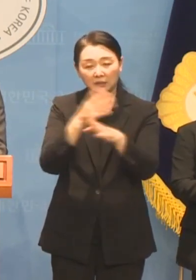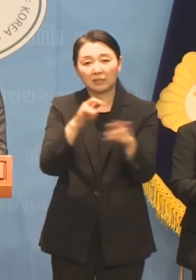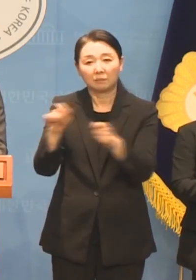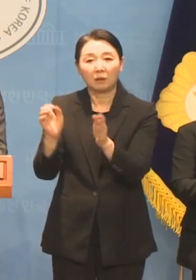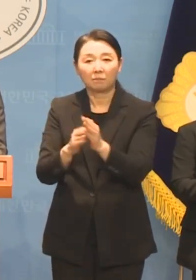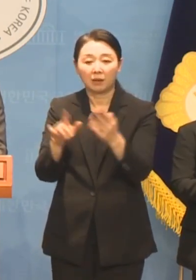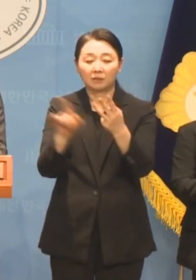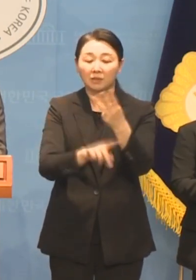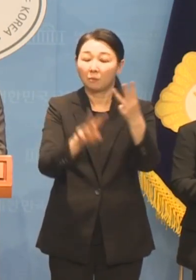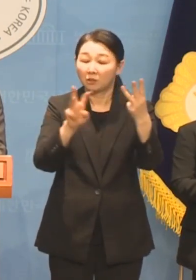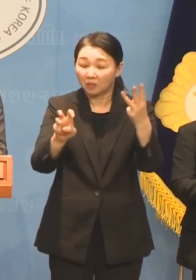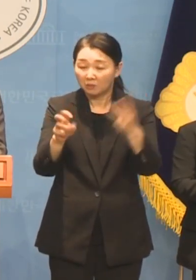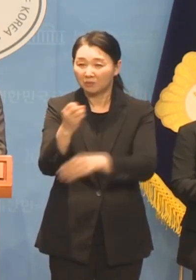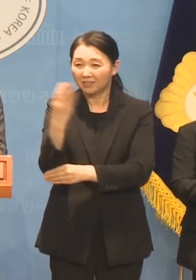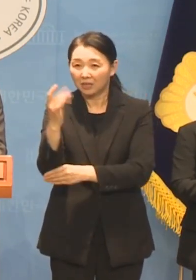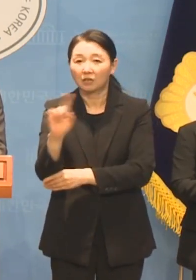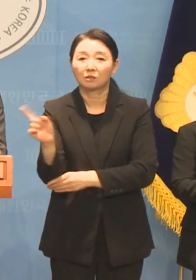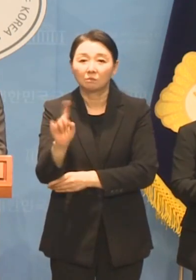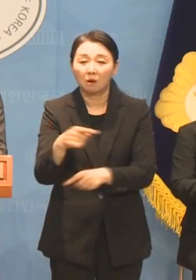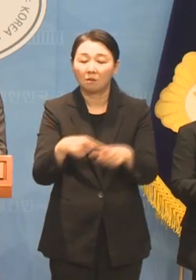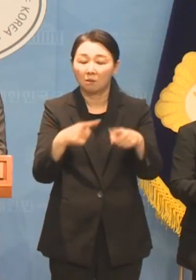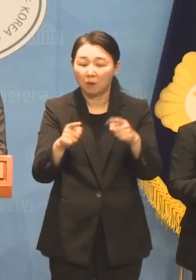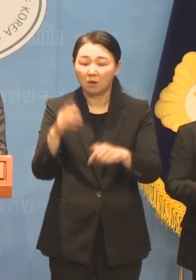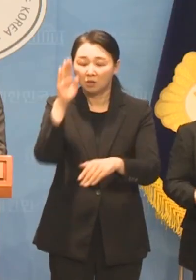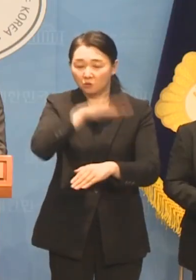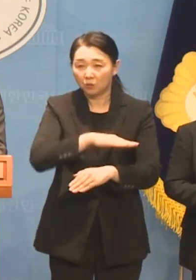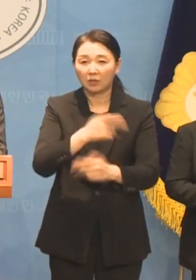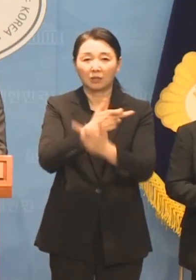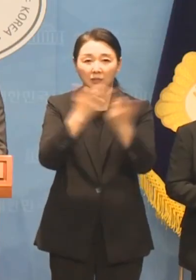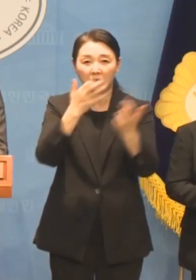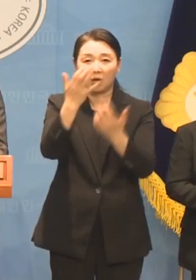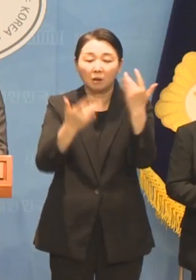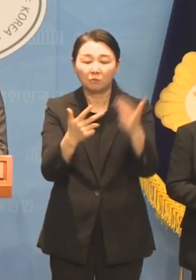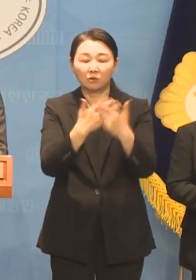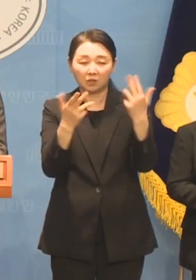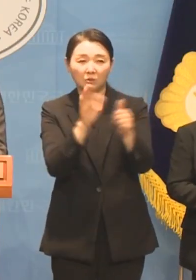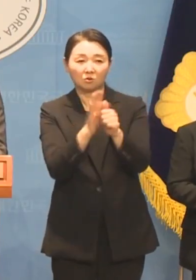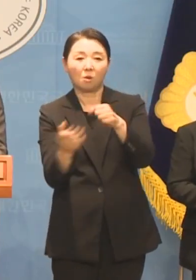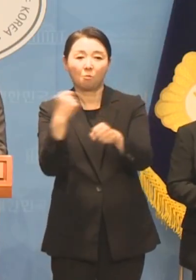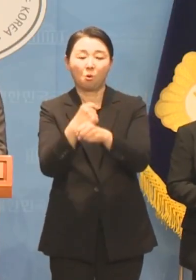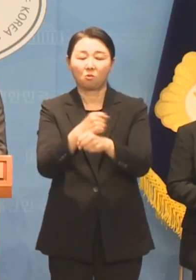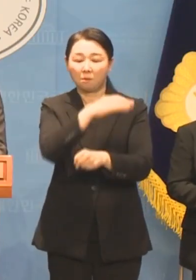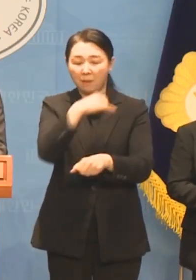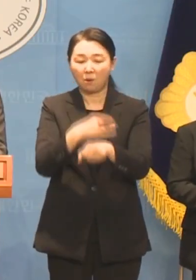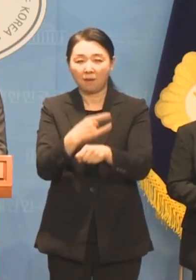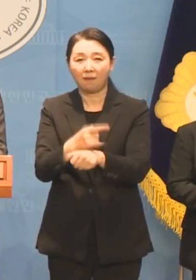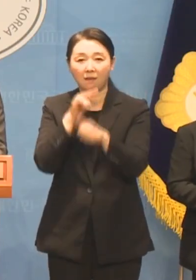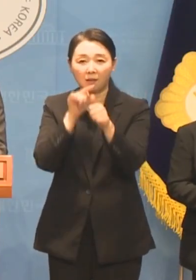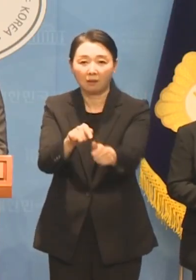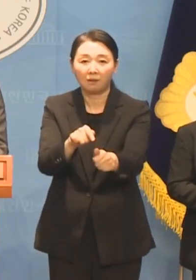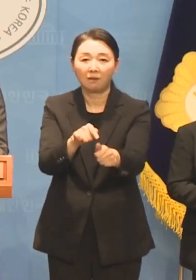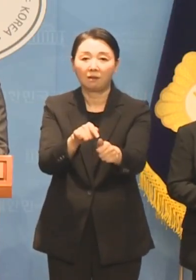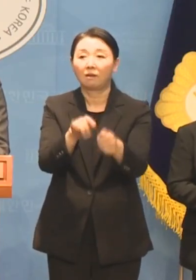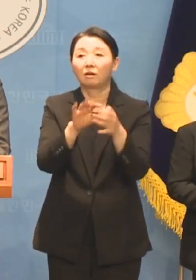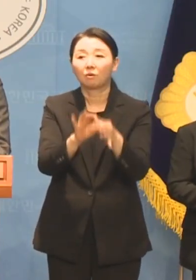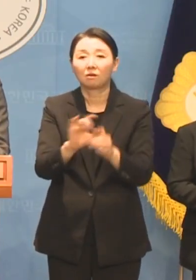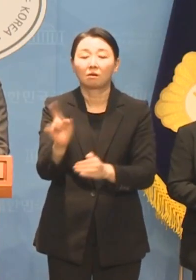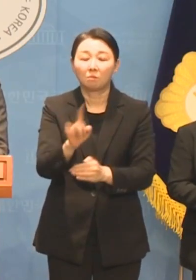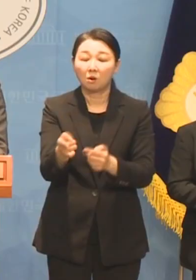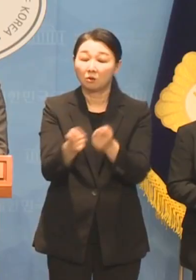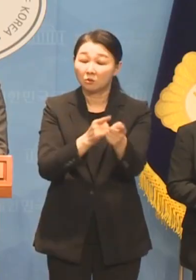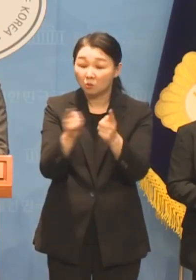3월 31일자 사설 사상 최악의 산불 이재민 지원 복구 제대로 하라는 에 관해서는